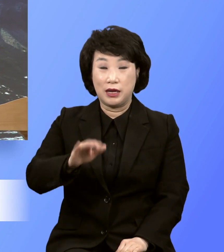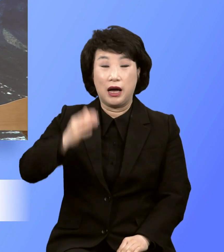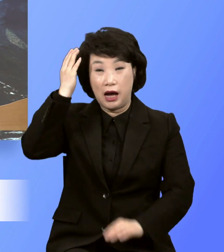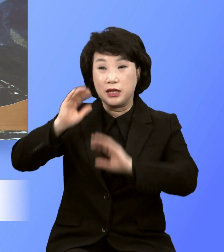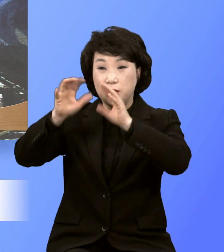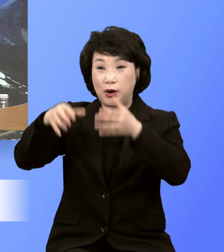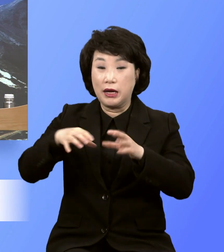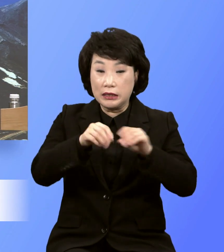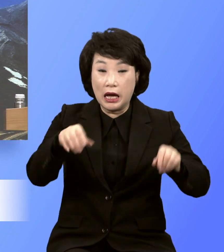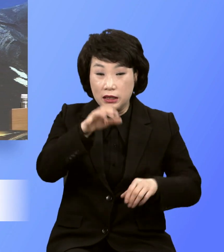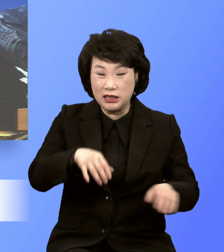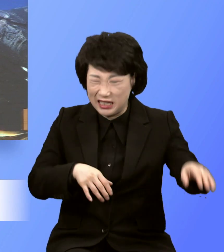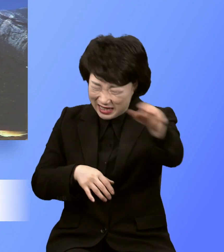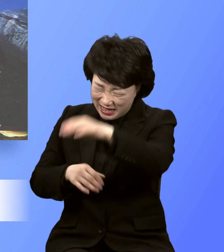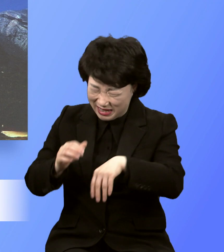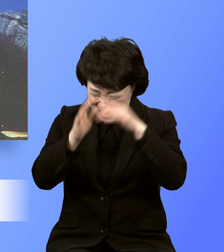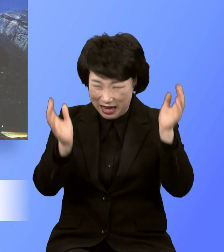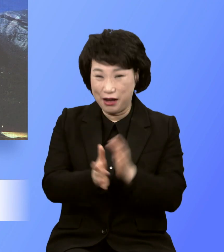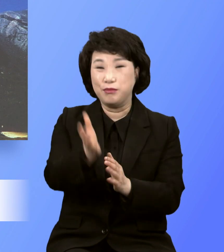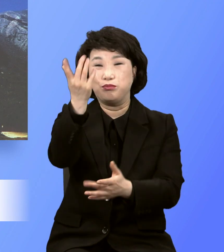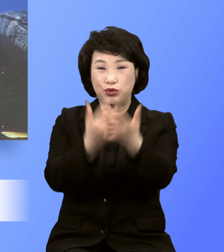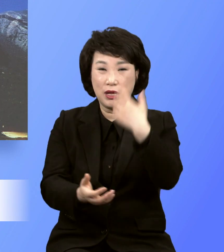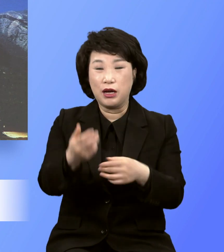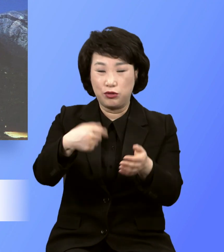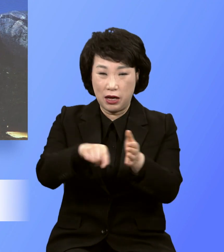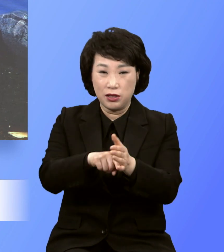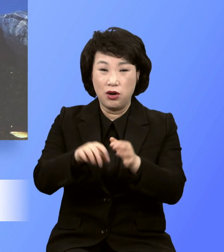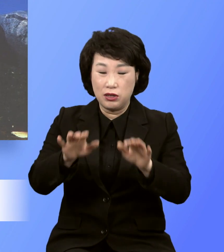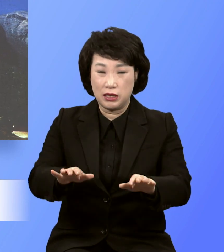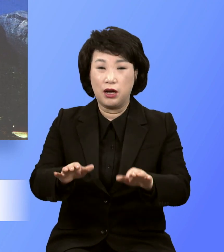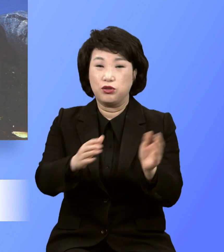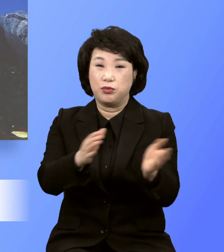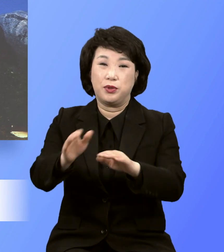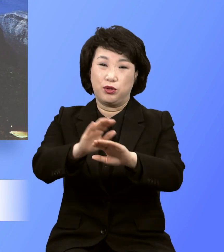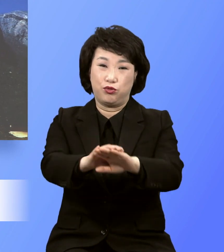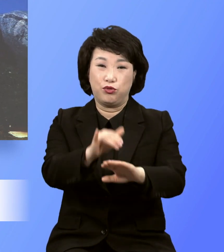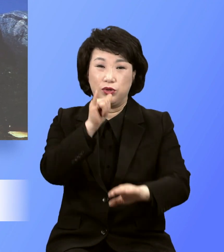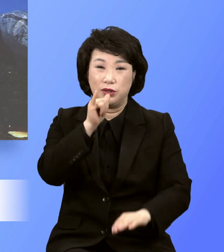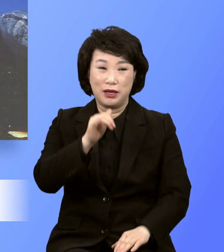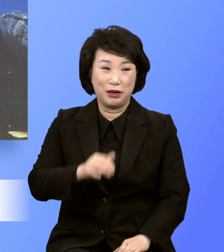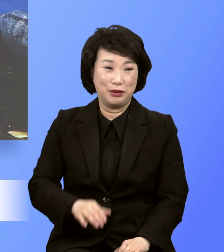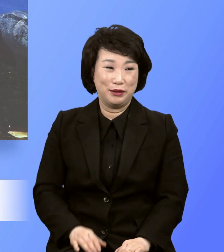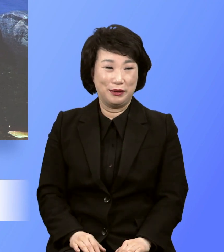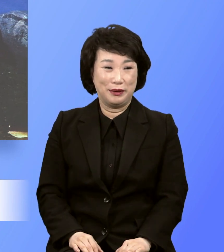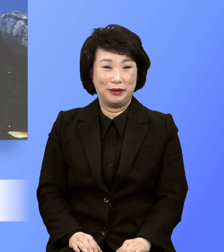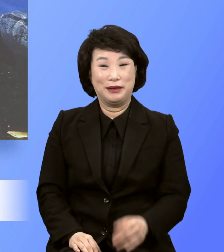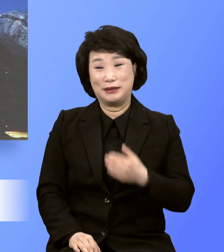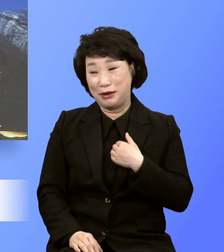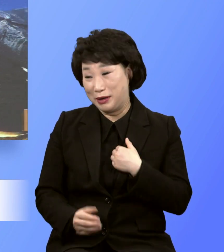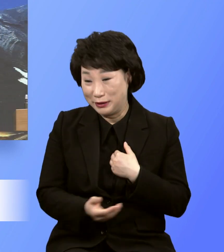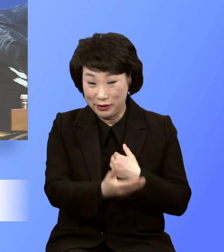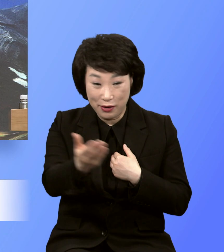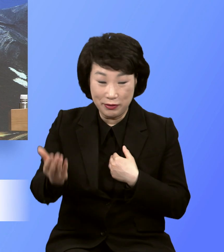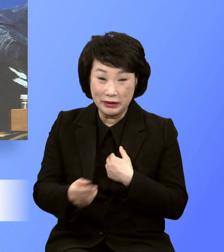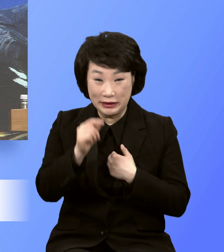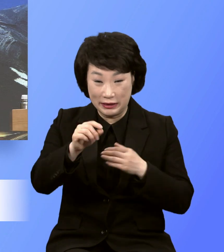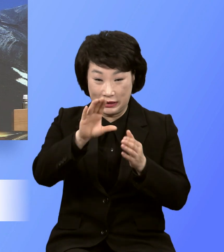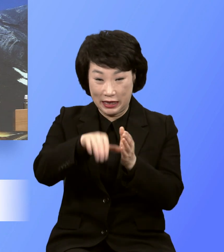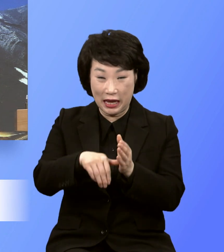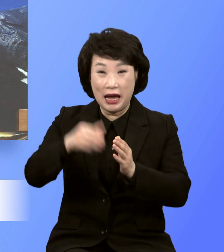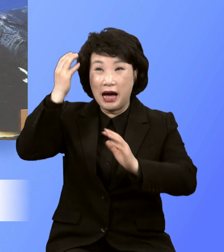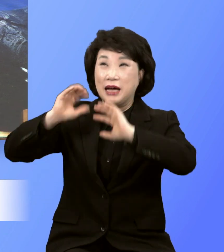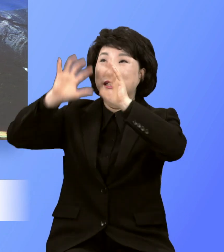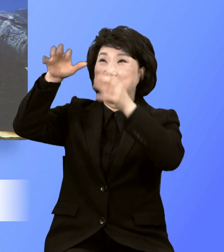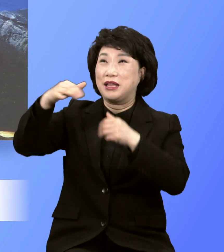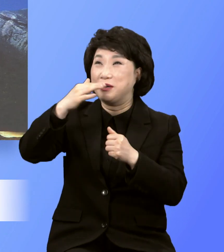땅은 그들을 불사르기 위해서 아주 불쏘시개로 준비되었다는 것입니다. 나와 여러분들은 그날에